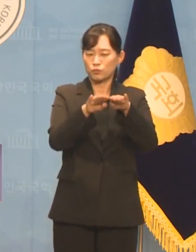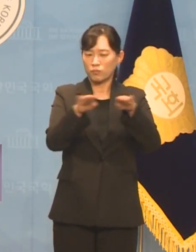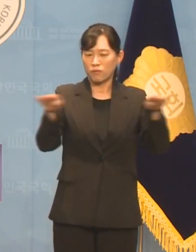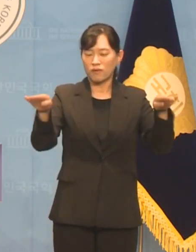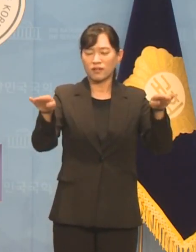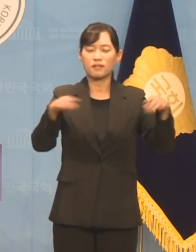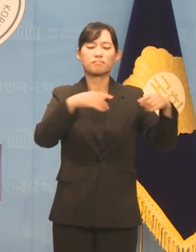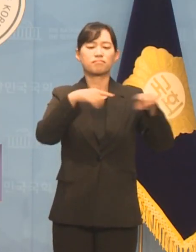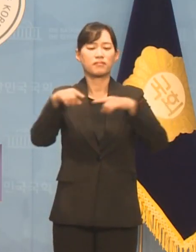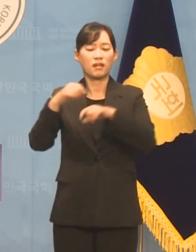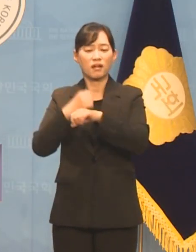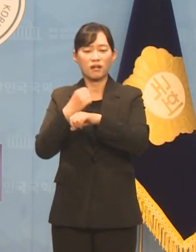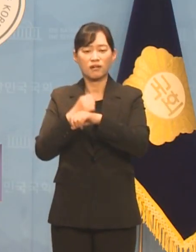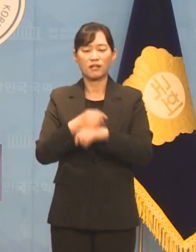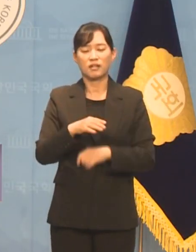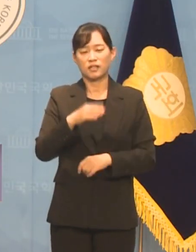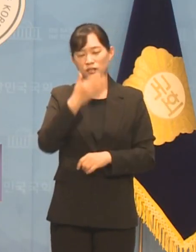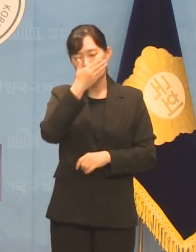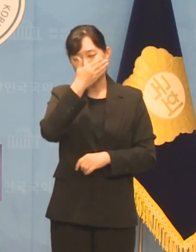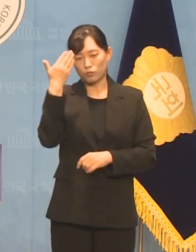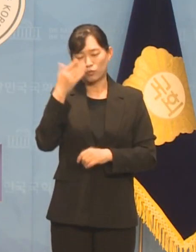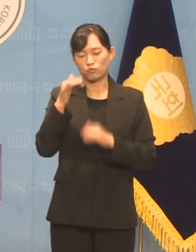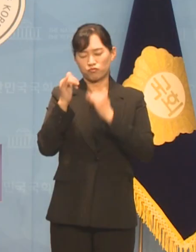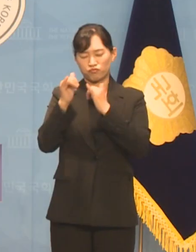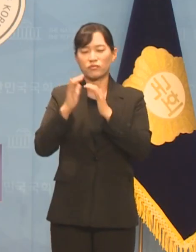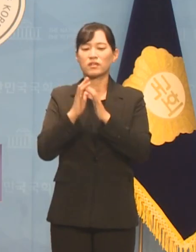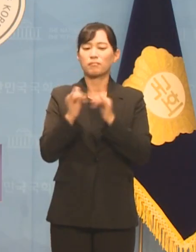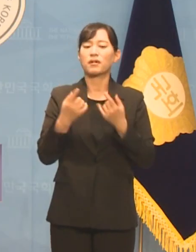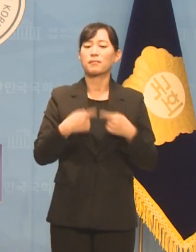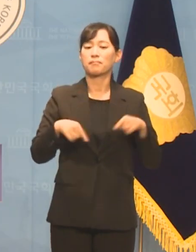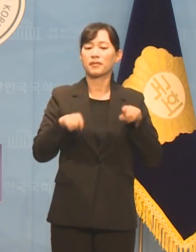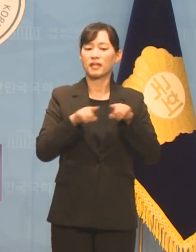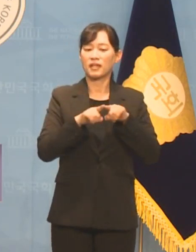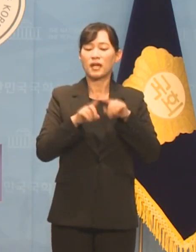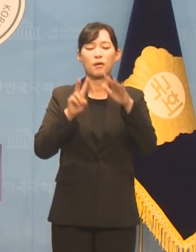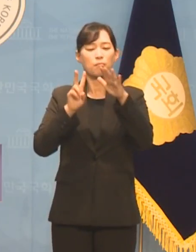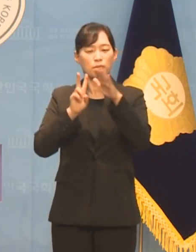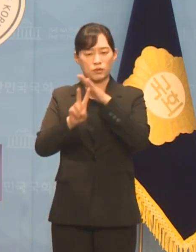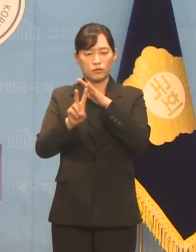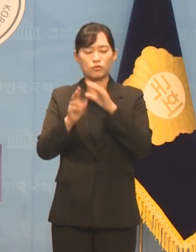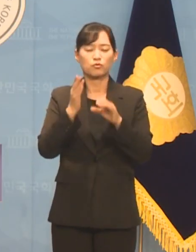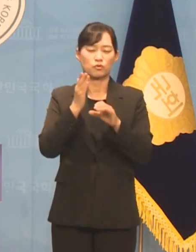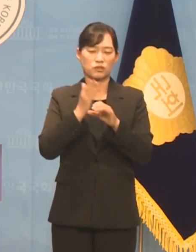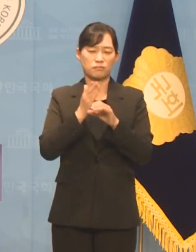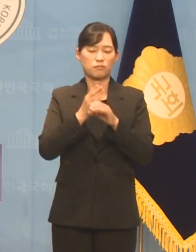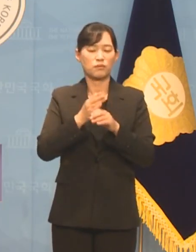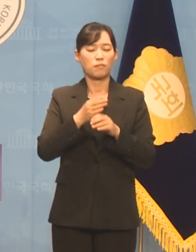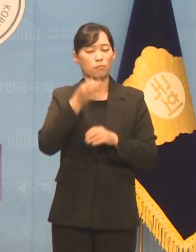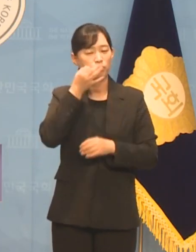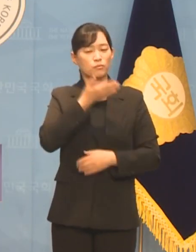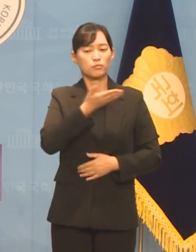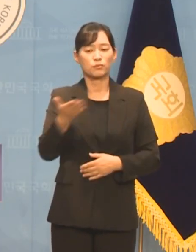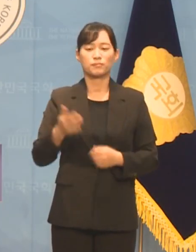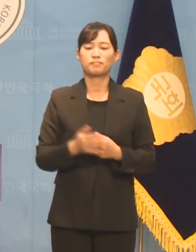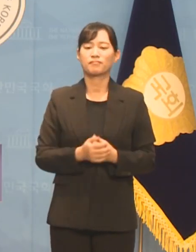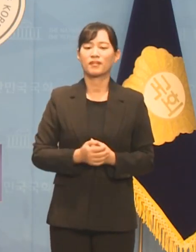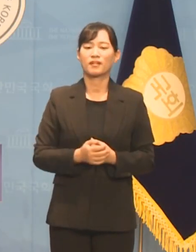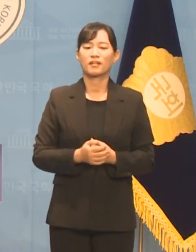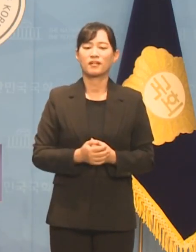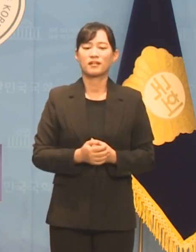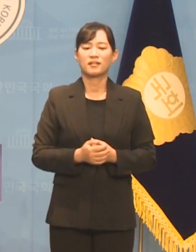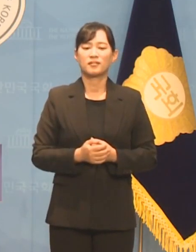운영됩니다. 젊고 유능한 분들과 함께 정책과 비전 중심의 선거를 보여드리겠습니다. 또 한 축은 청년